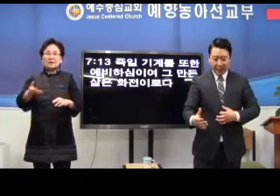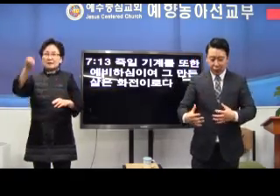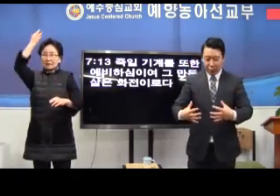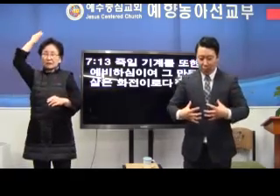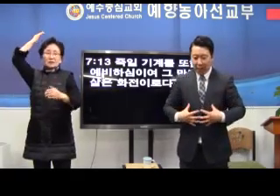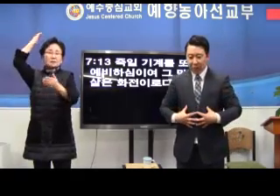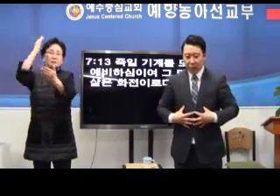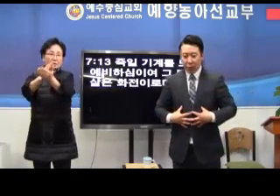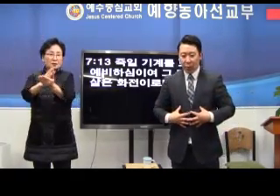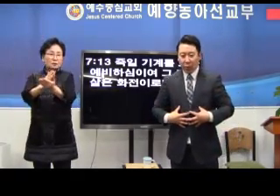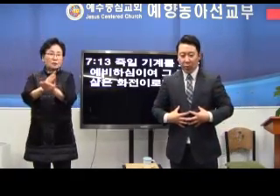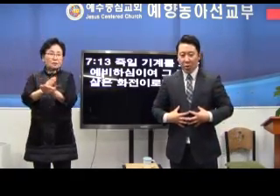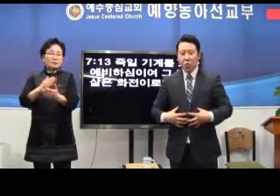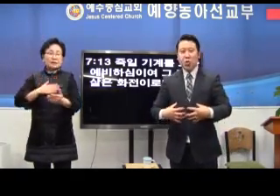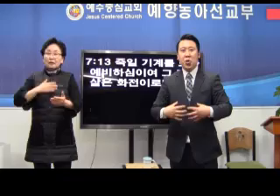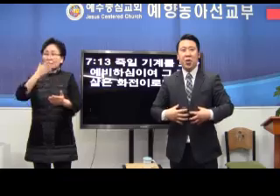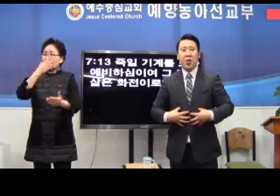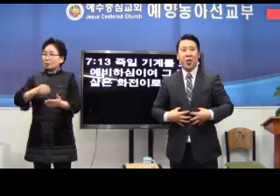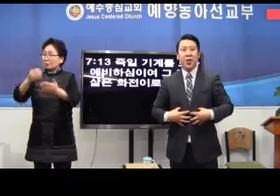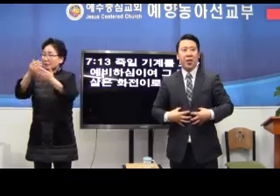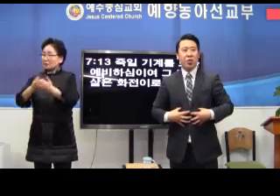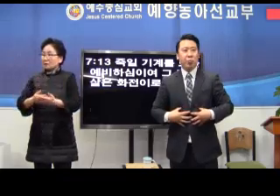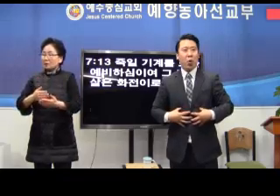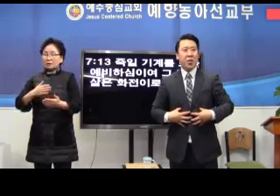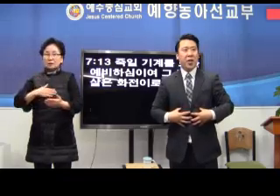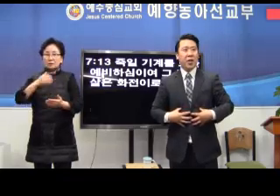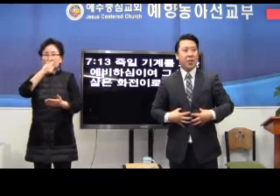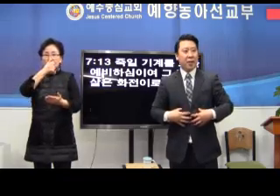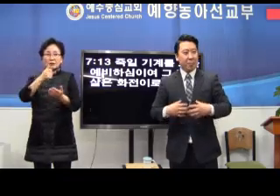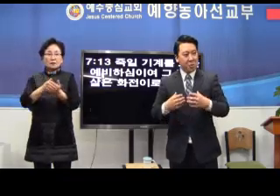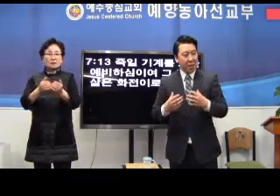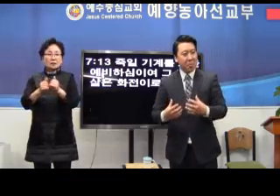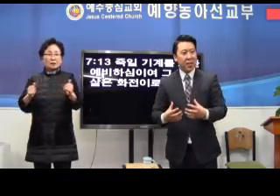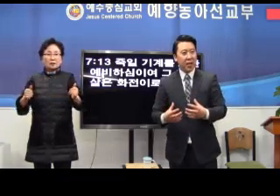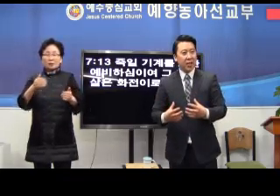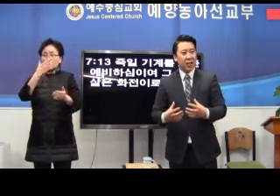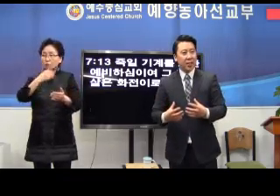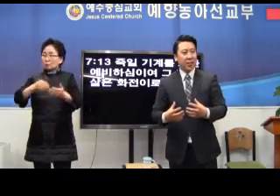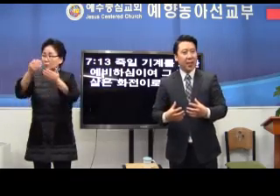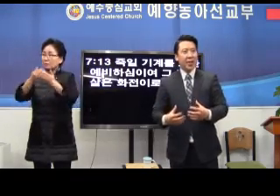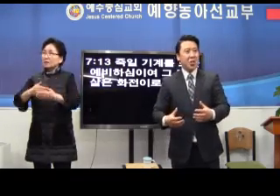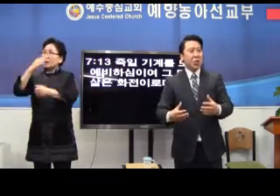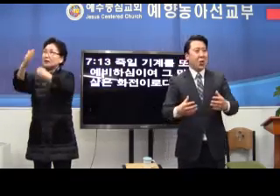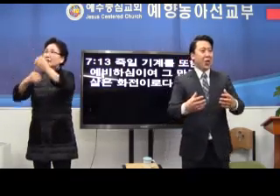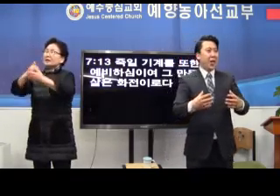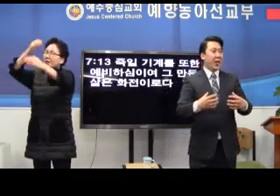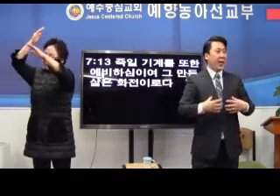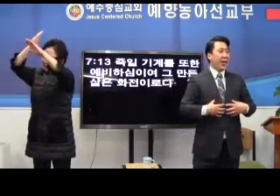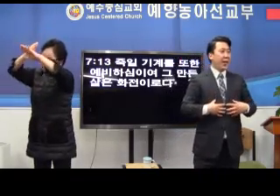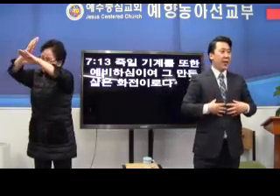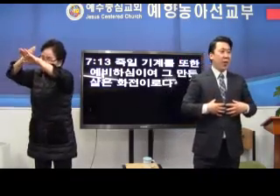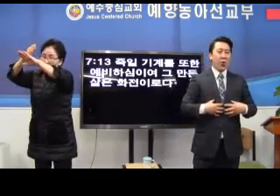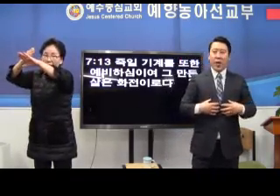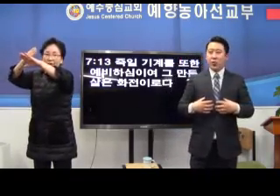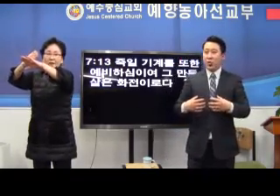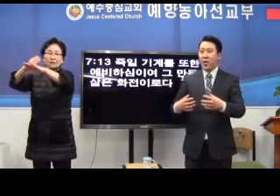나이가 축복받은 것도 이 죄인에게 나를 축복하신 하나님 감사합니다. 이 죄인에게 건강 주신